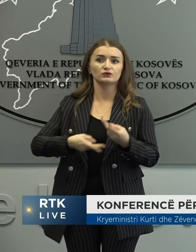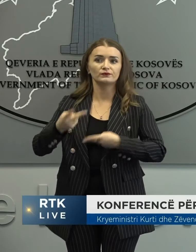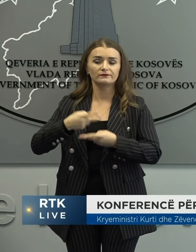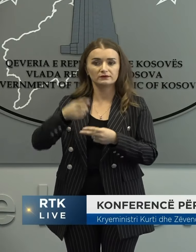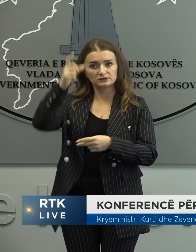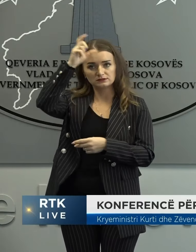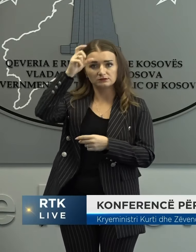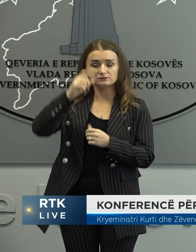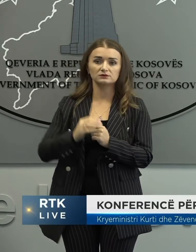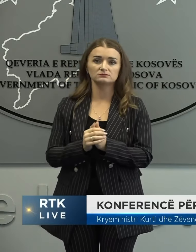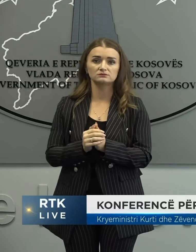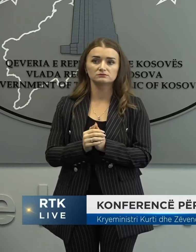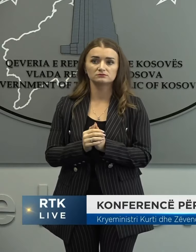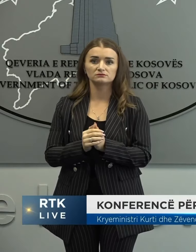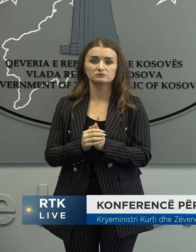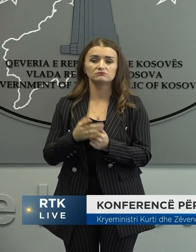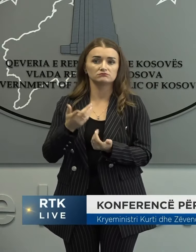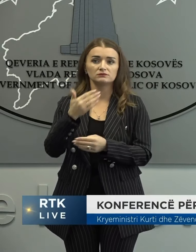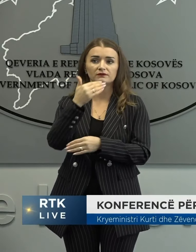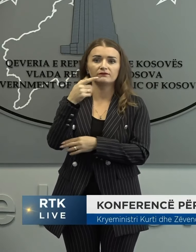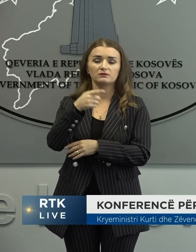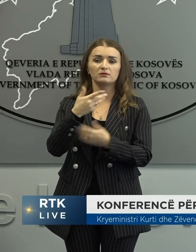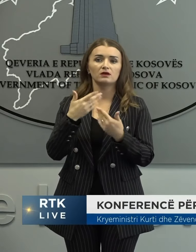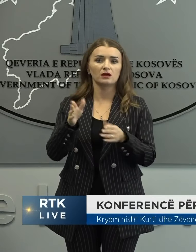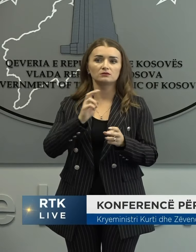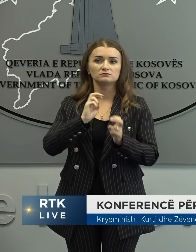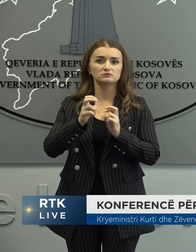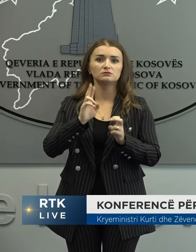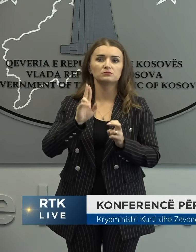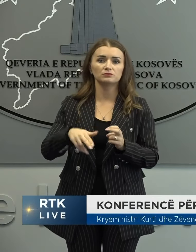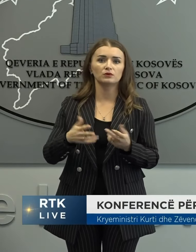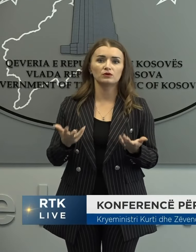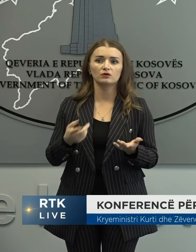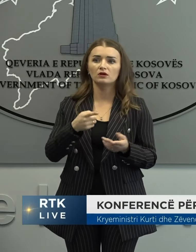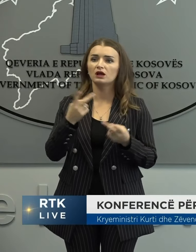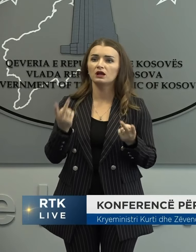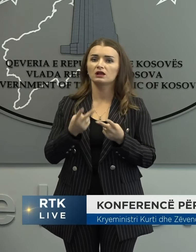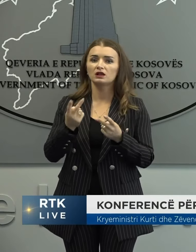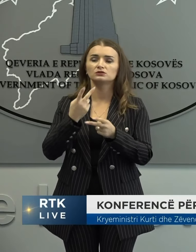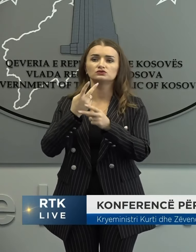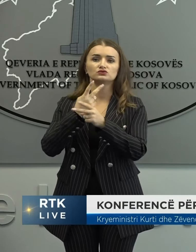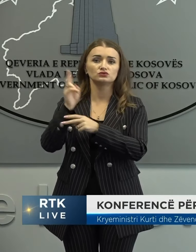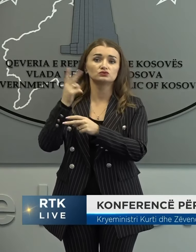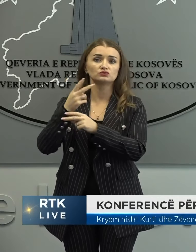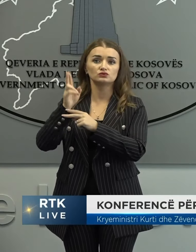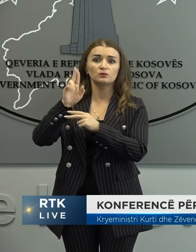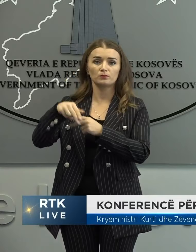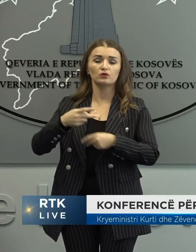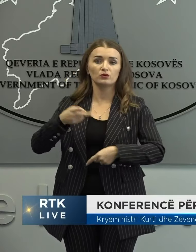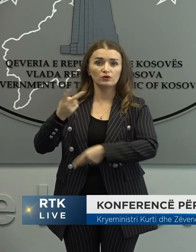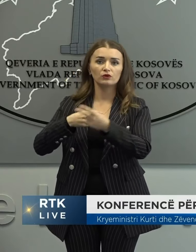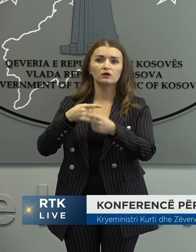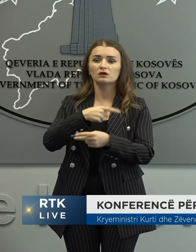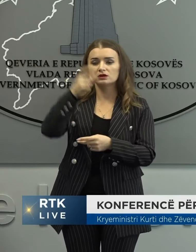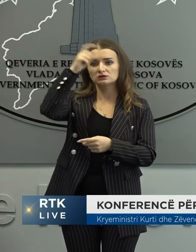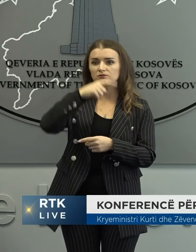ton e dëshmojnë shumë herë se për një është shumë e lehtë të eksportojnë në vendet larta si Norvegjia apo Portugalia sesa në Serbi për shkak